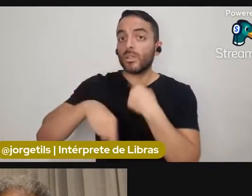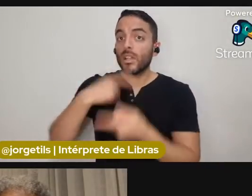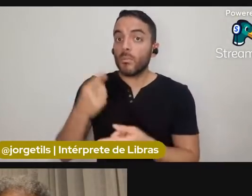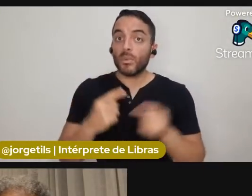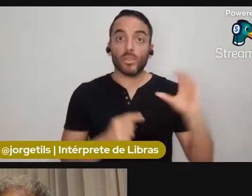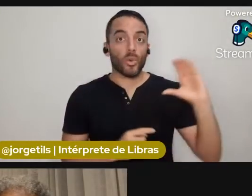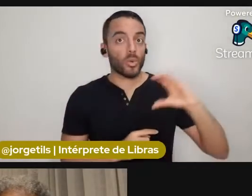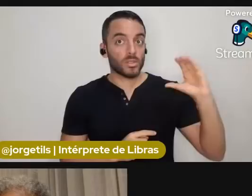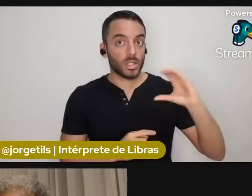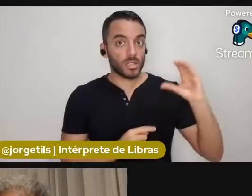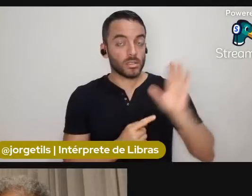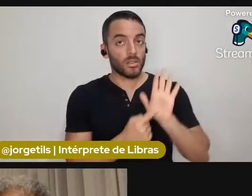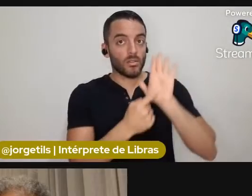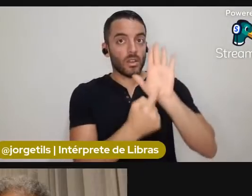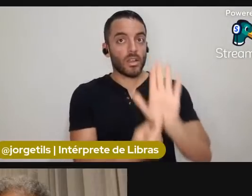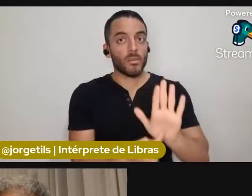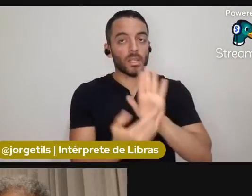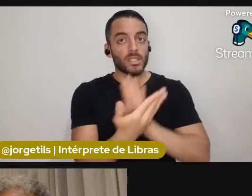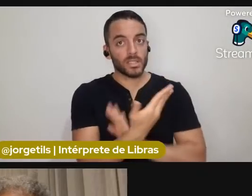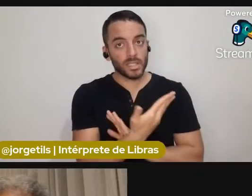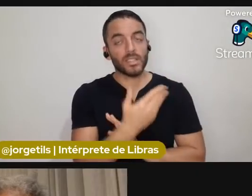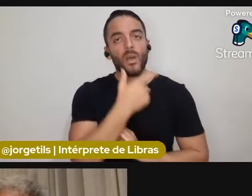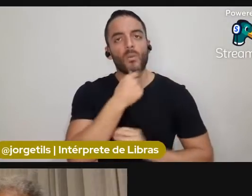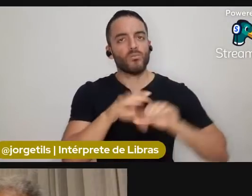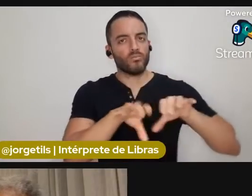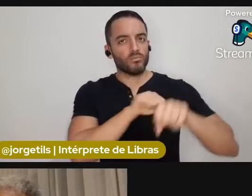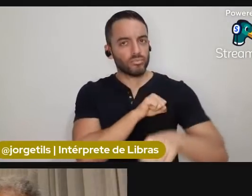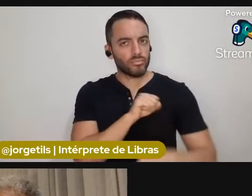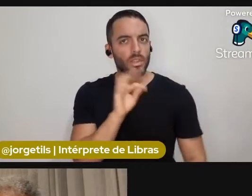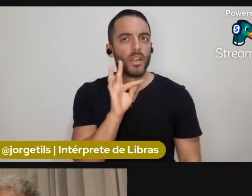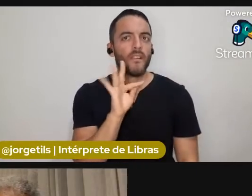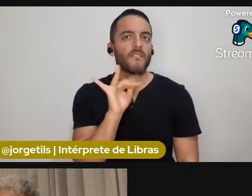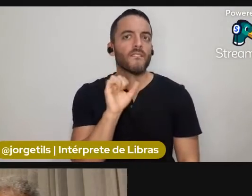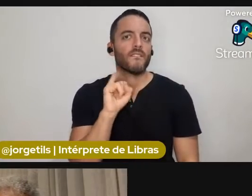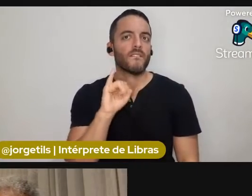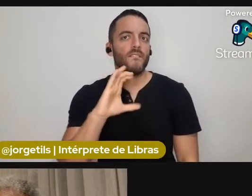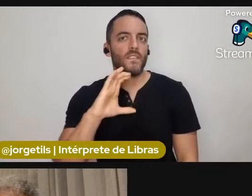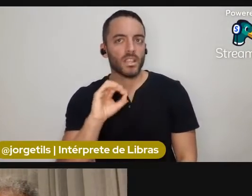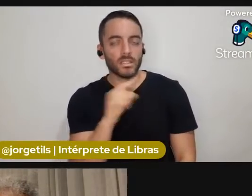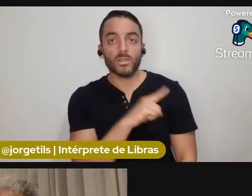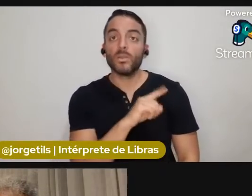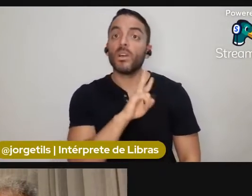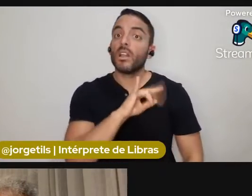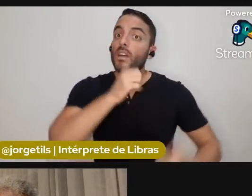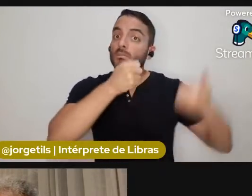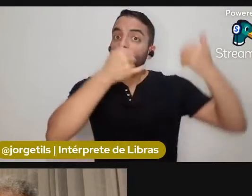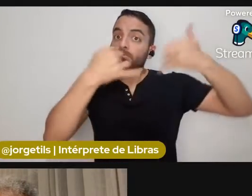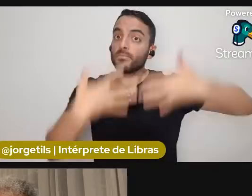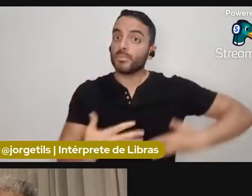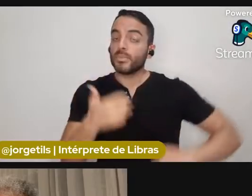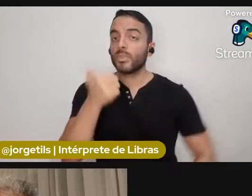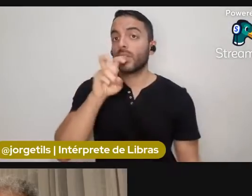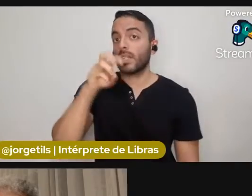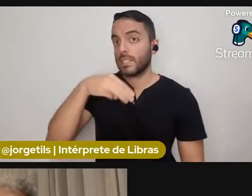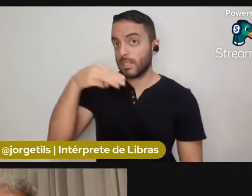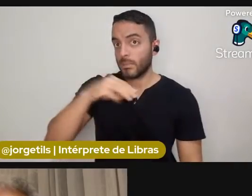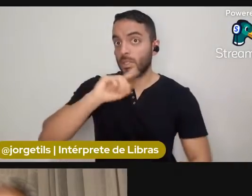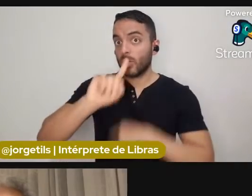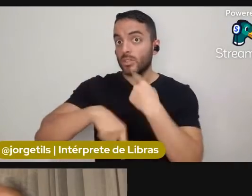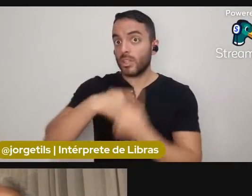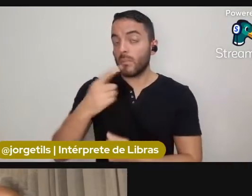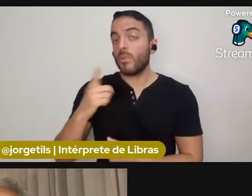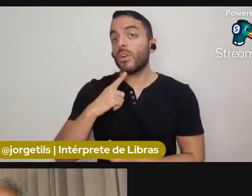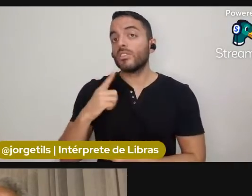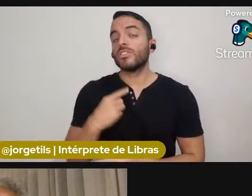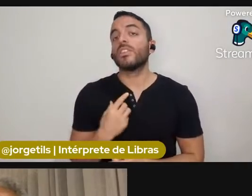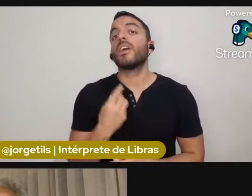o Elaiel, nosso físico, que vai falar também por 15 minutos, e depois a gente vai fazer três séries de